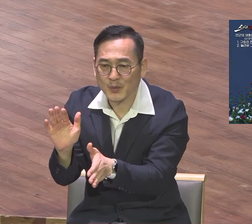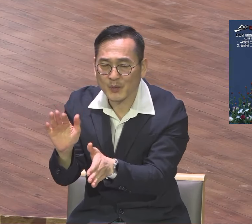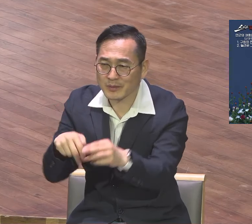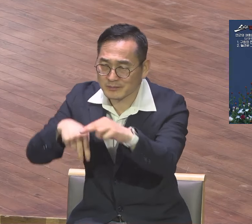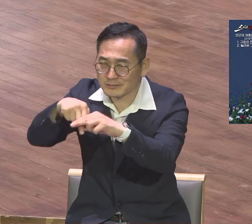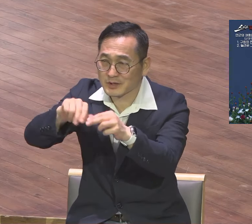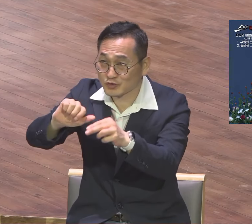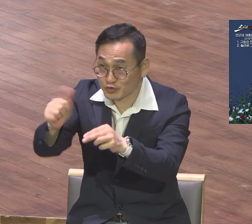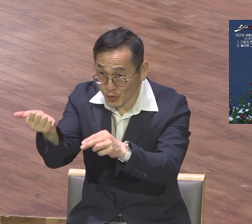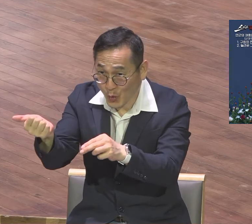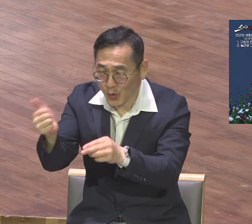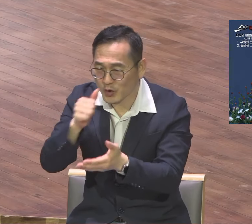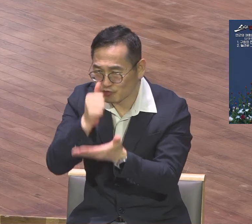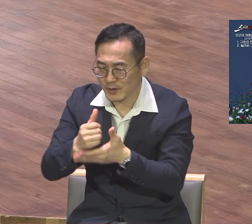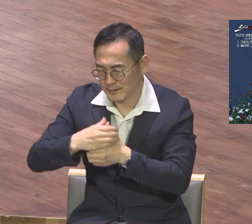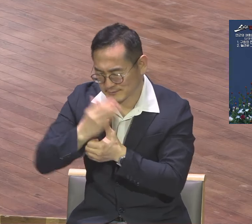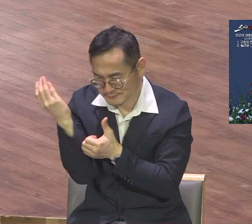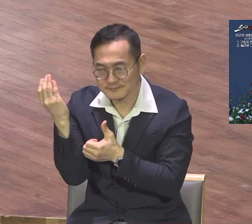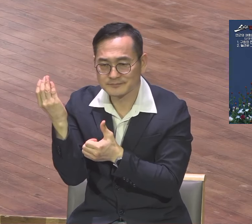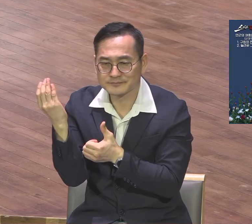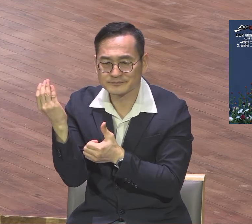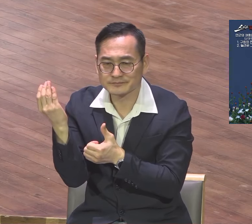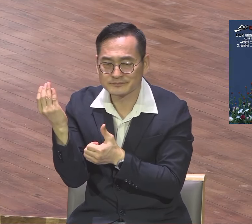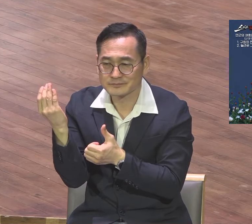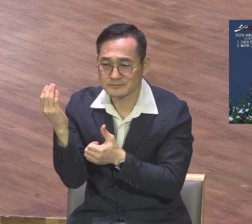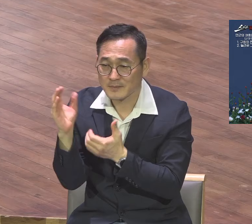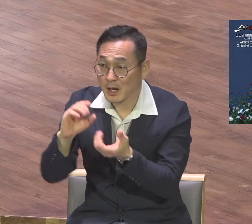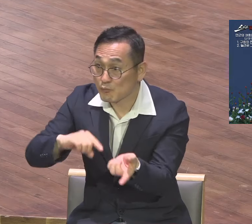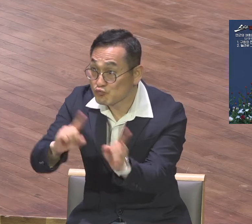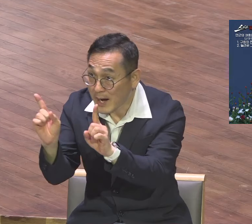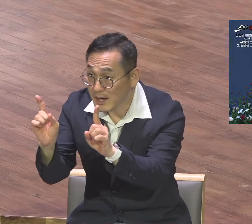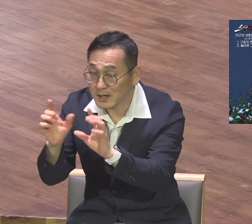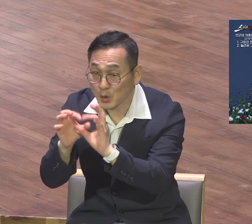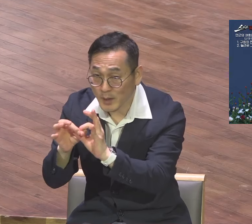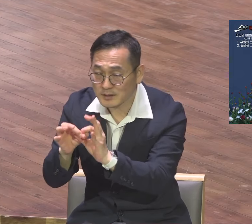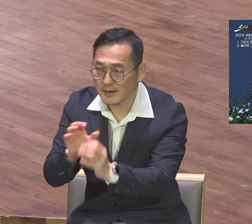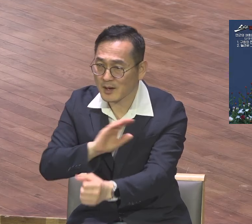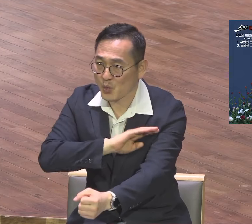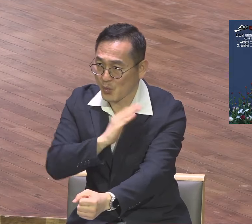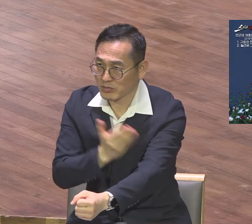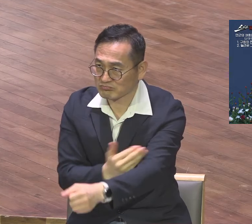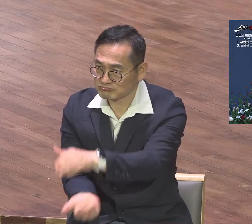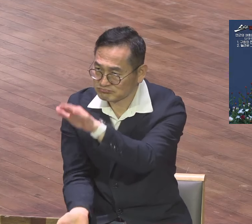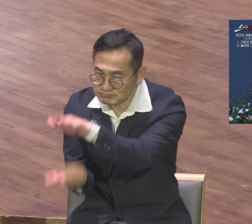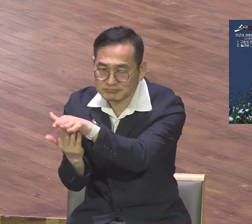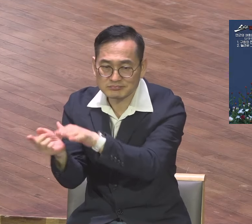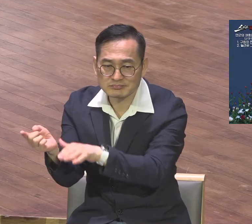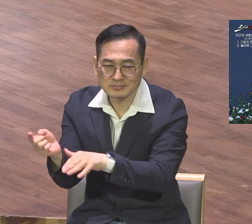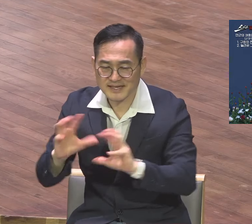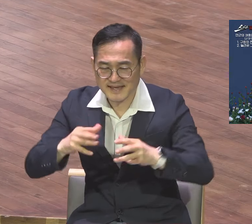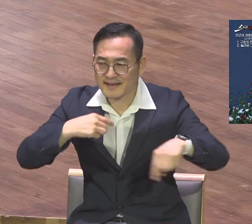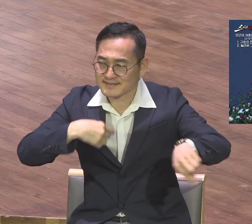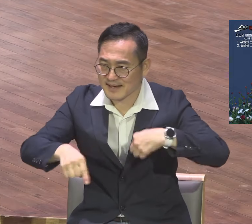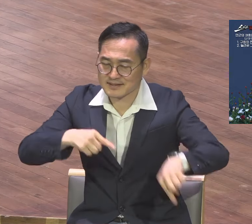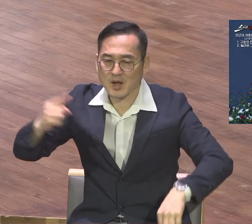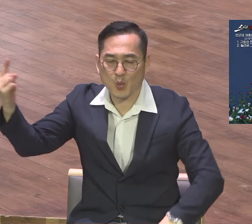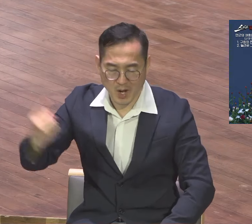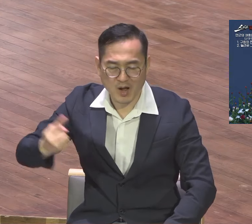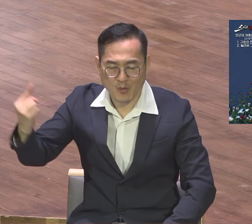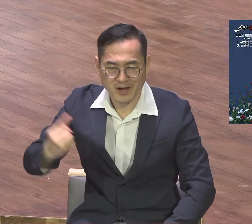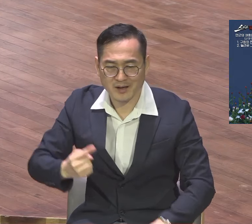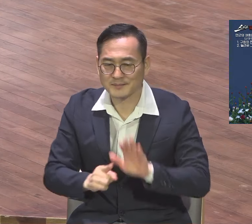십자가 대속으로 우리 모든 죄를 사해 주시고 부활을 통해서 권능의 하나님으로 온 세상을 다스릴 것이다.